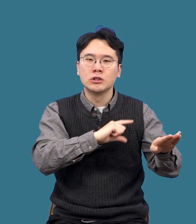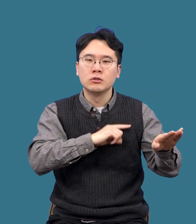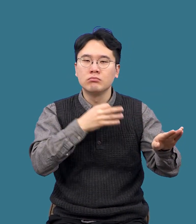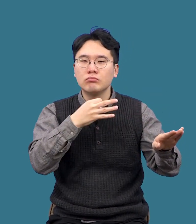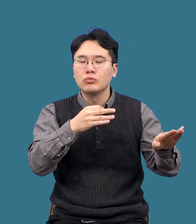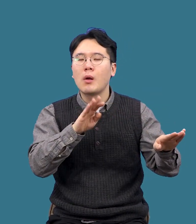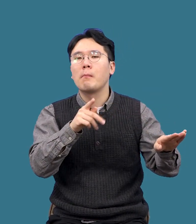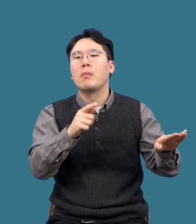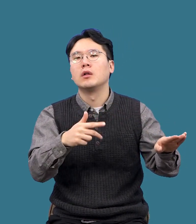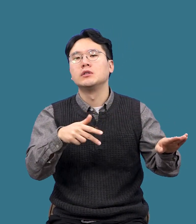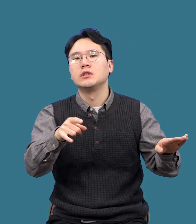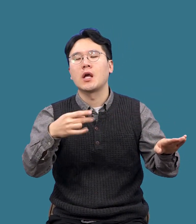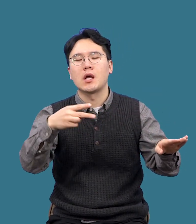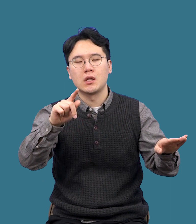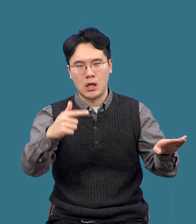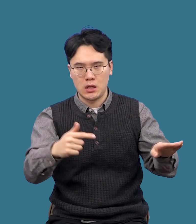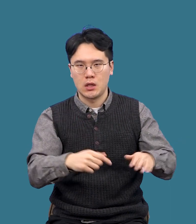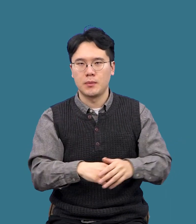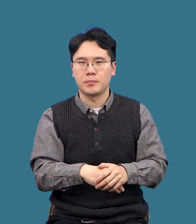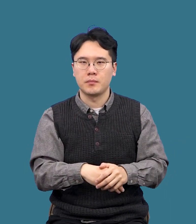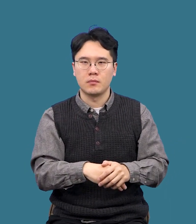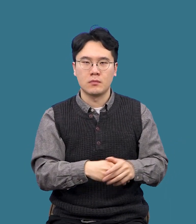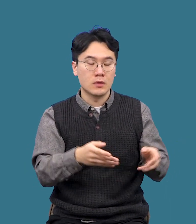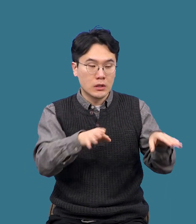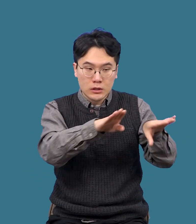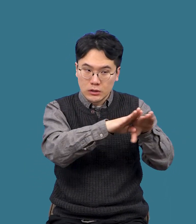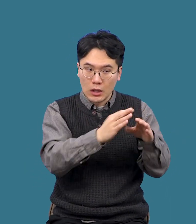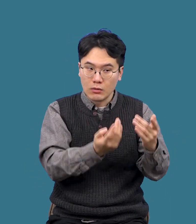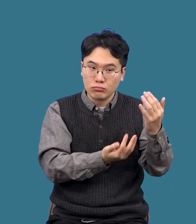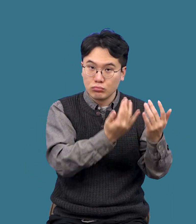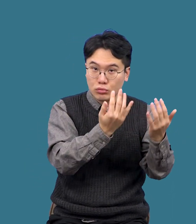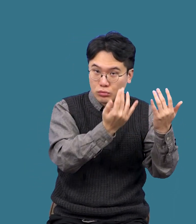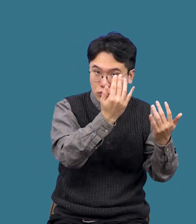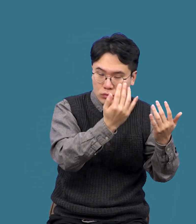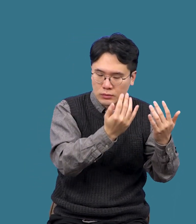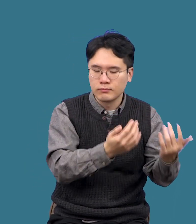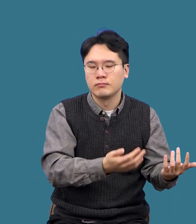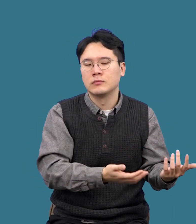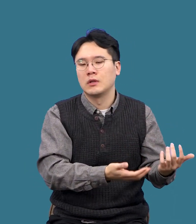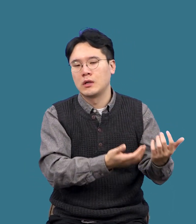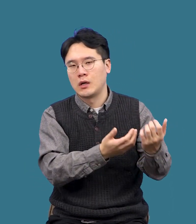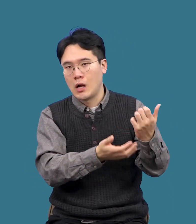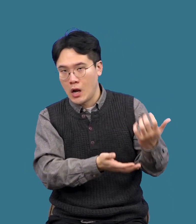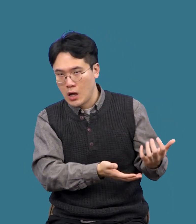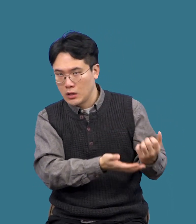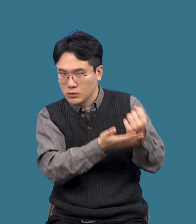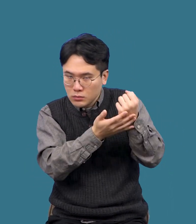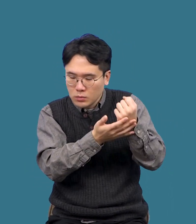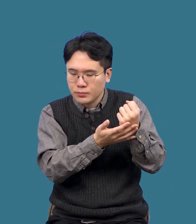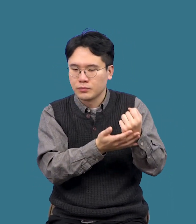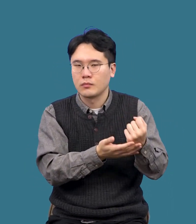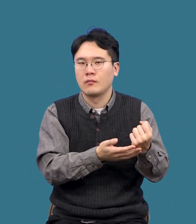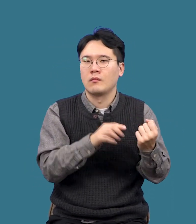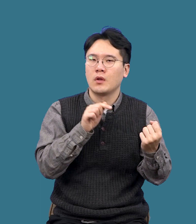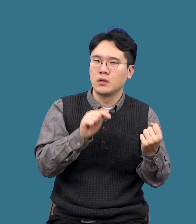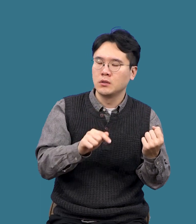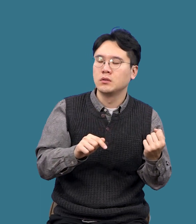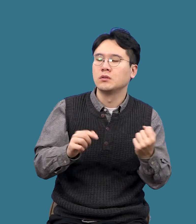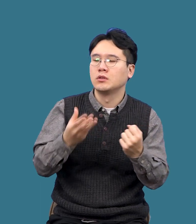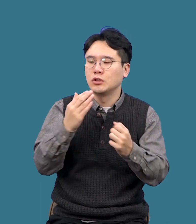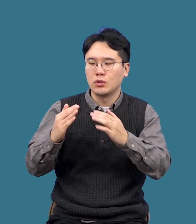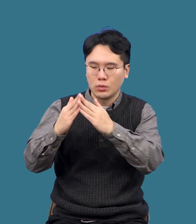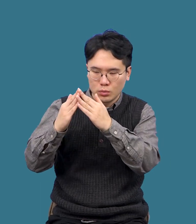말합니다. 이 제단에 있는 불, 그 불을 가지고 계속해서 그 안에서 여러 가지 일을